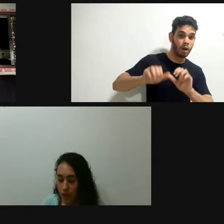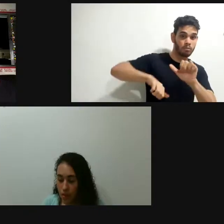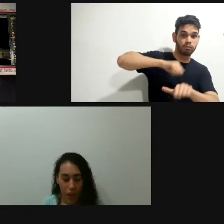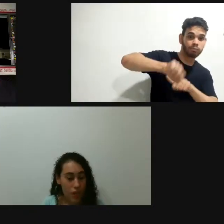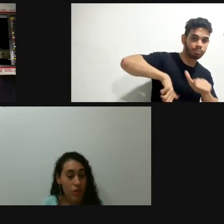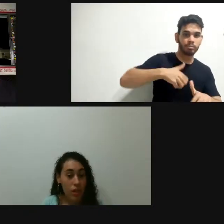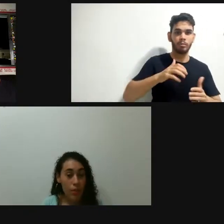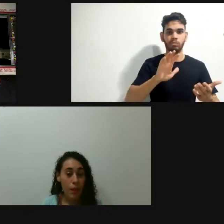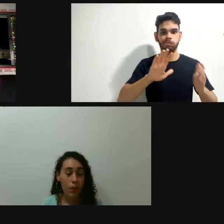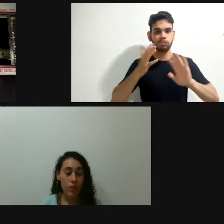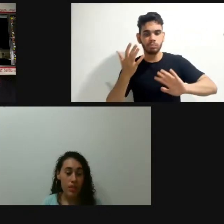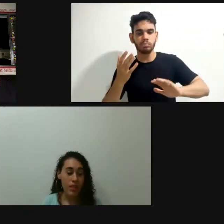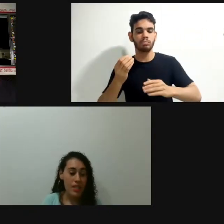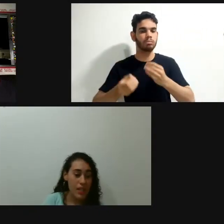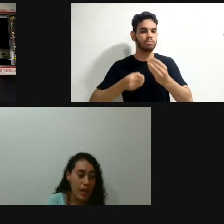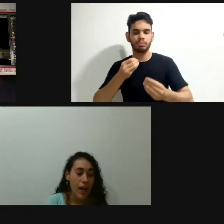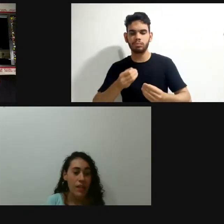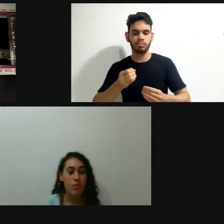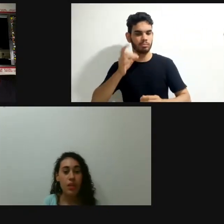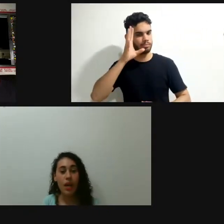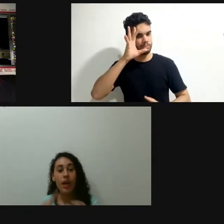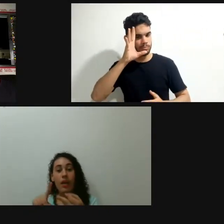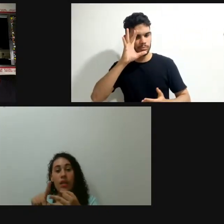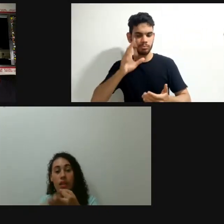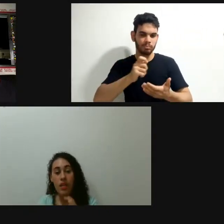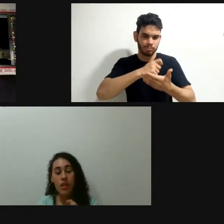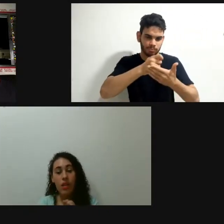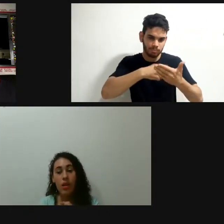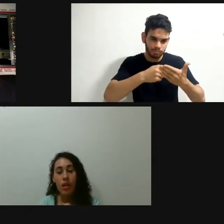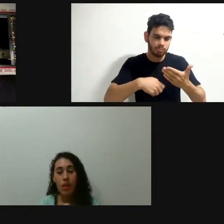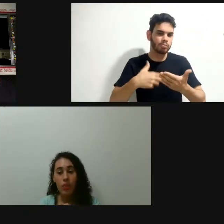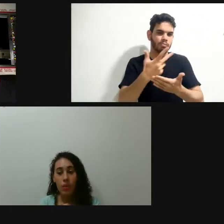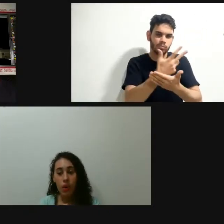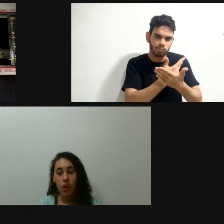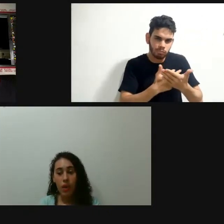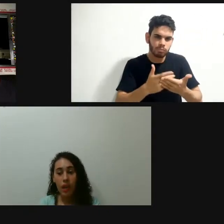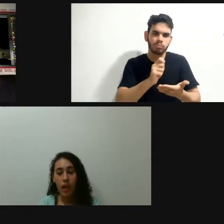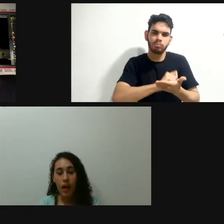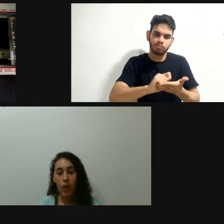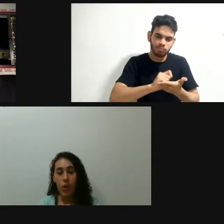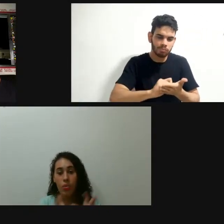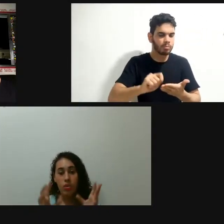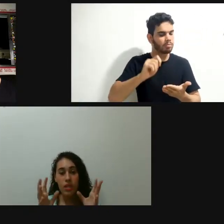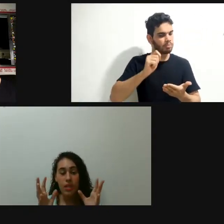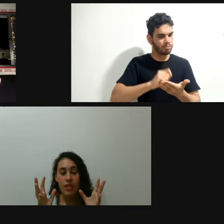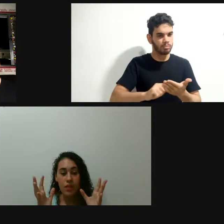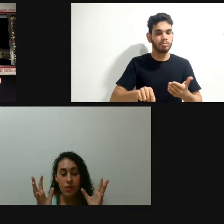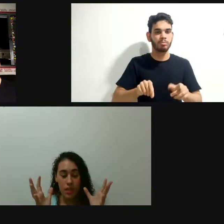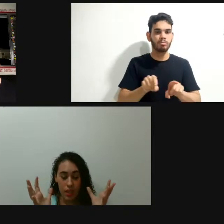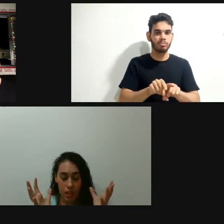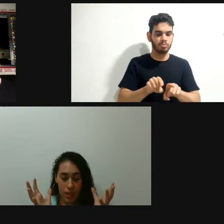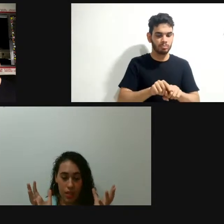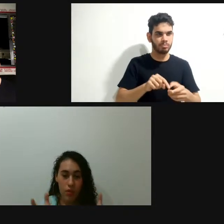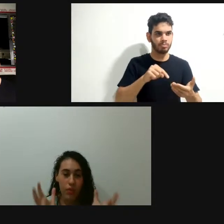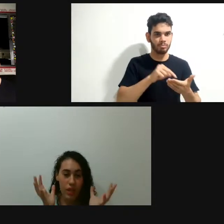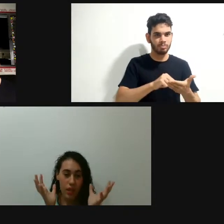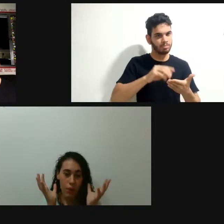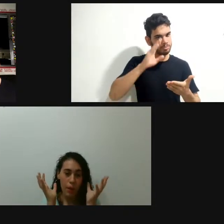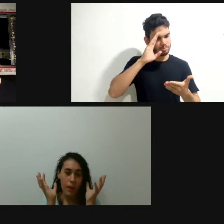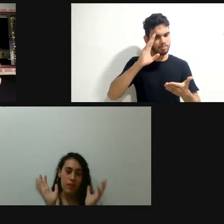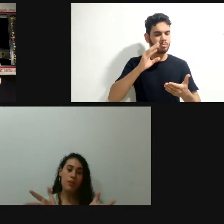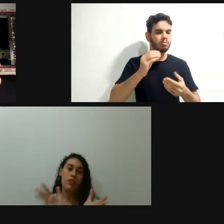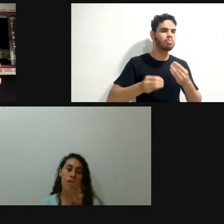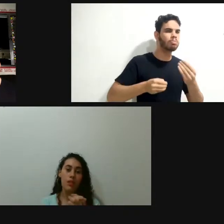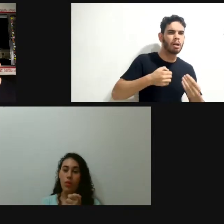daquele personagem. Também é bom você desenhar, rascunhar e colocar como cenas que você tem que desenvolver e dar